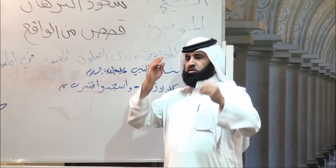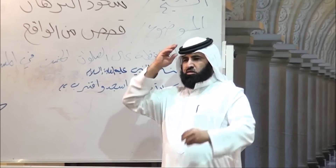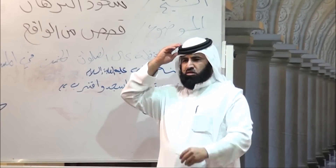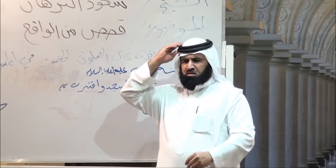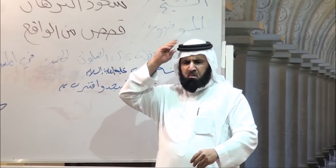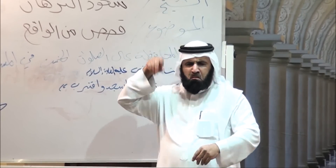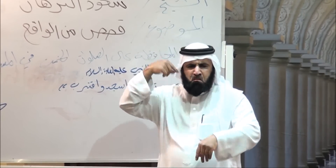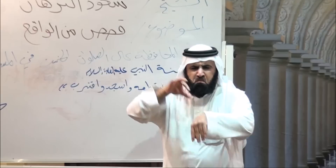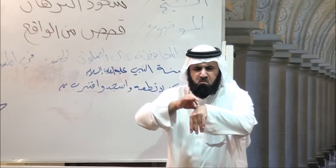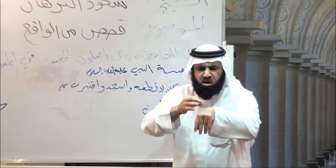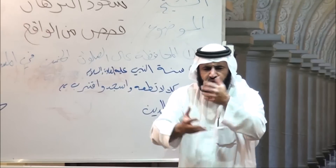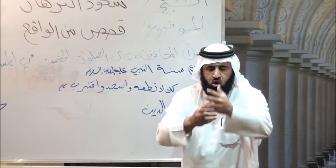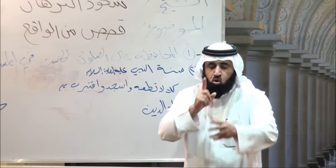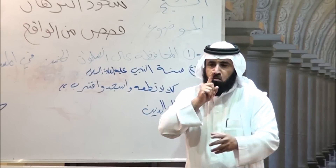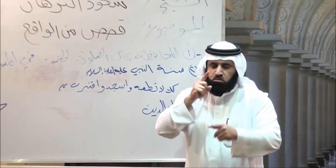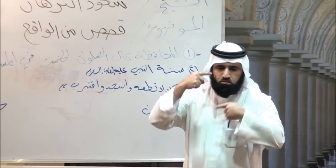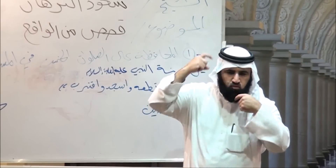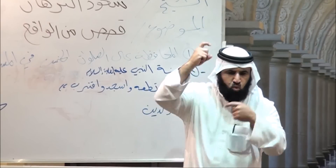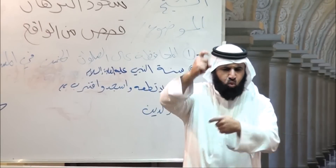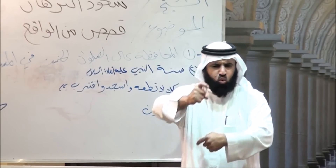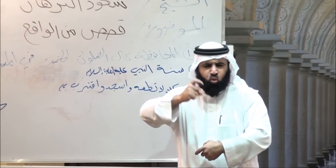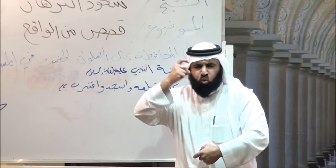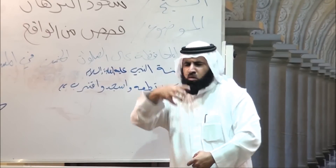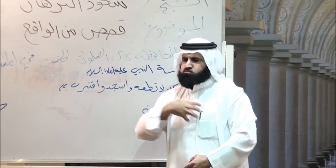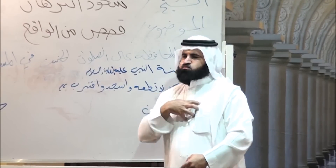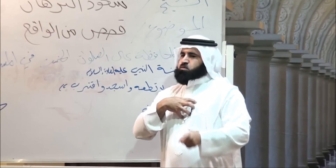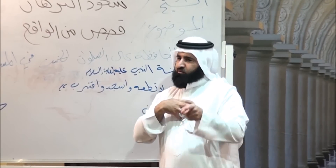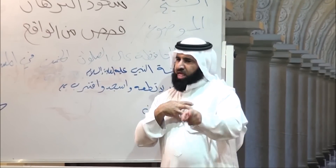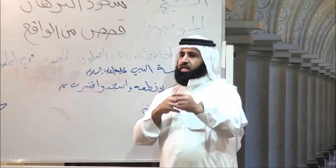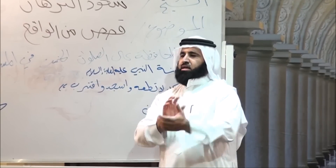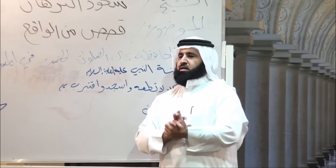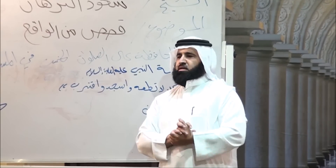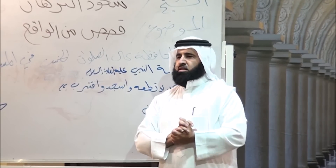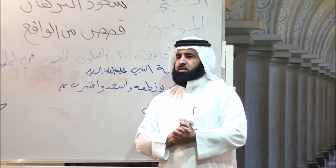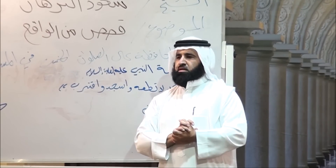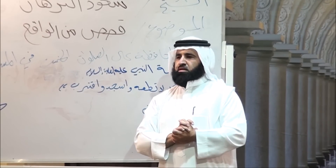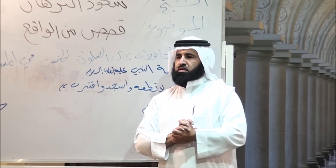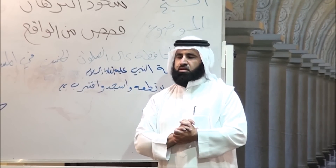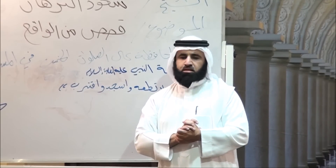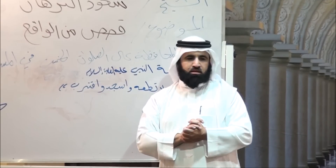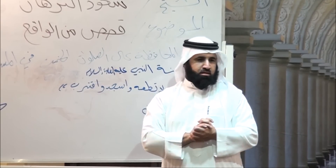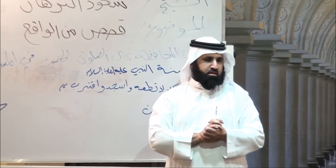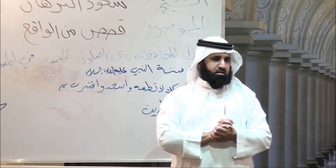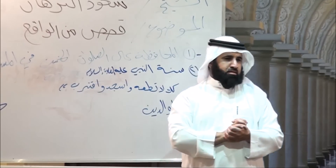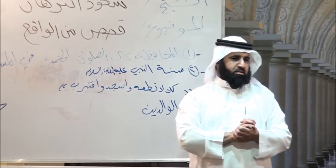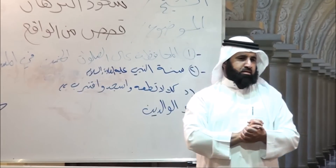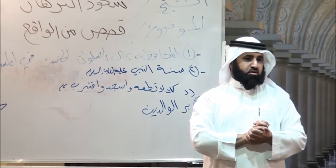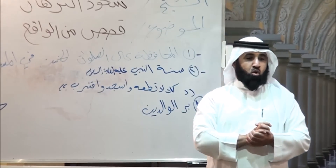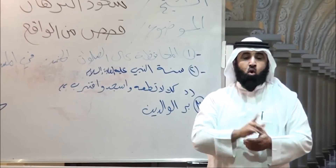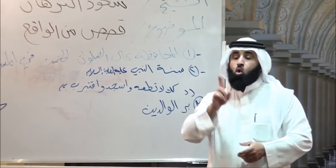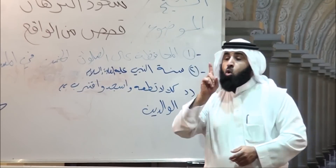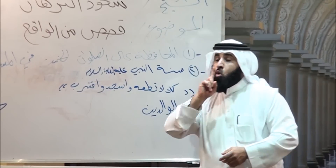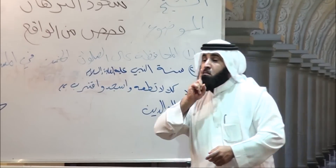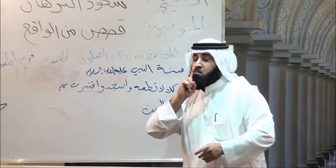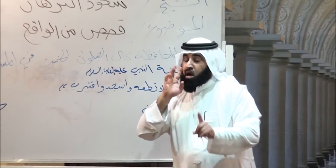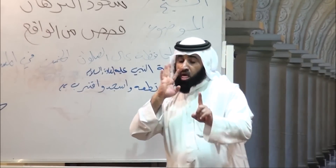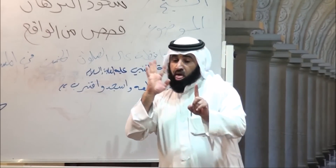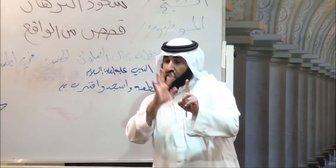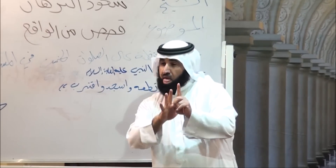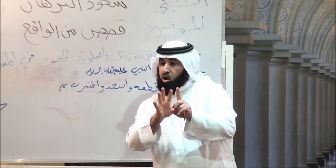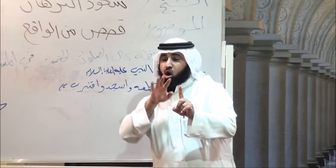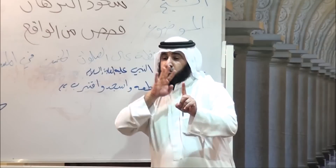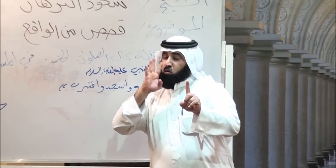أتحزن لحزنك من قصر مع والديه